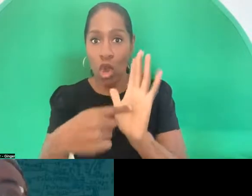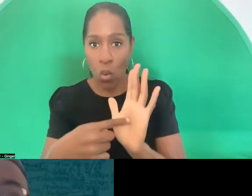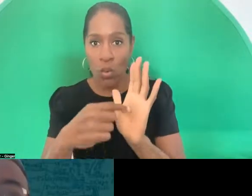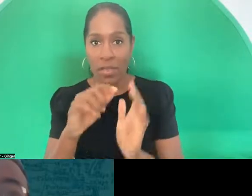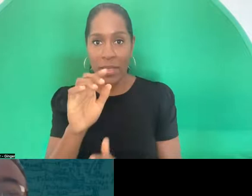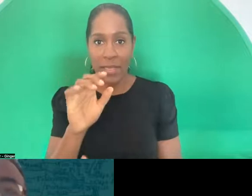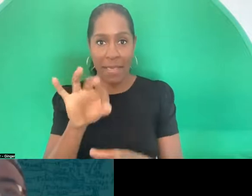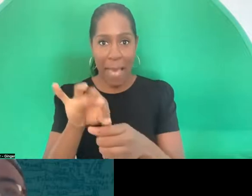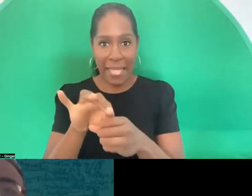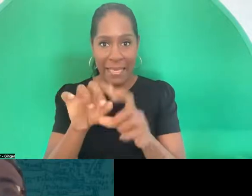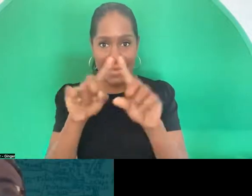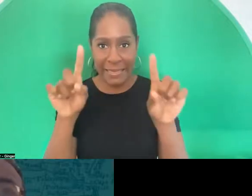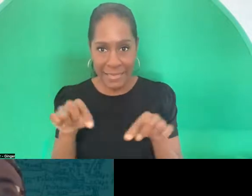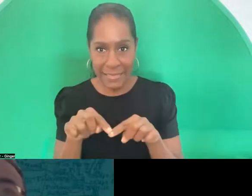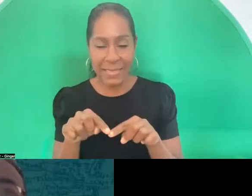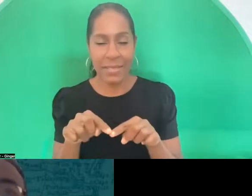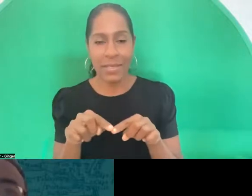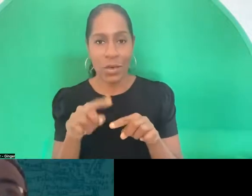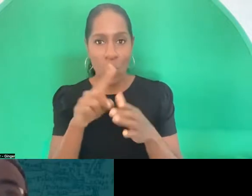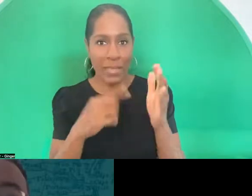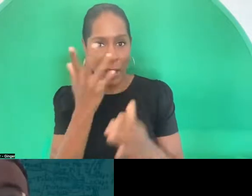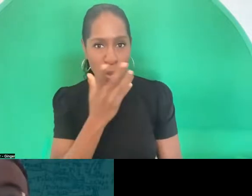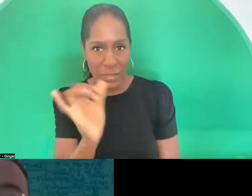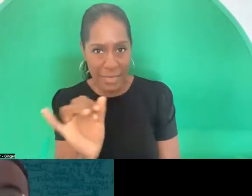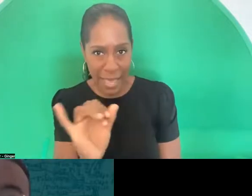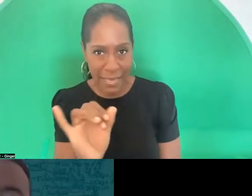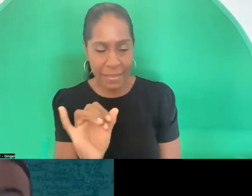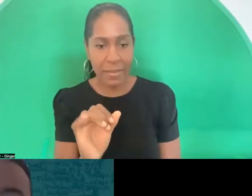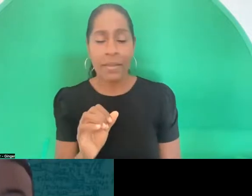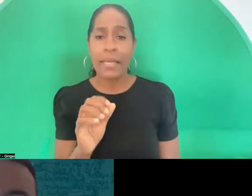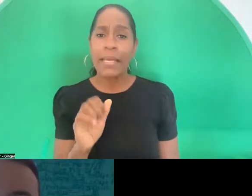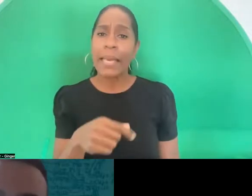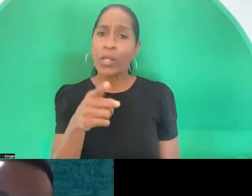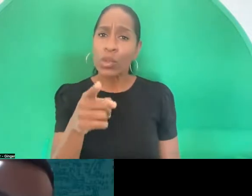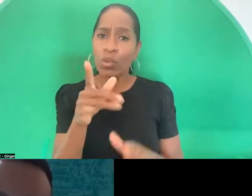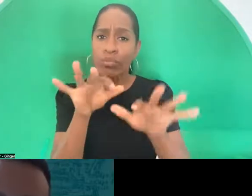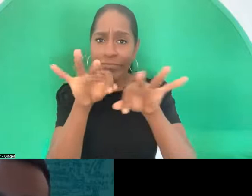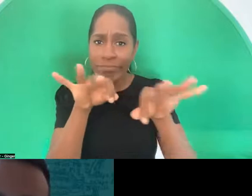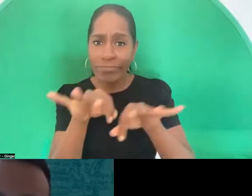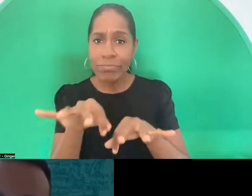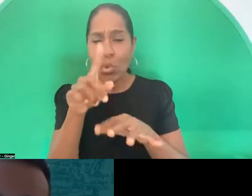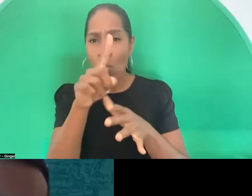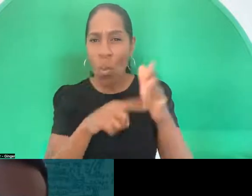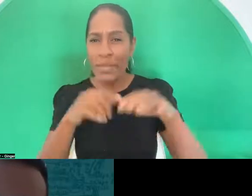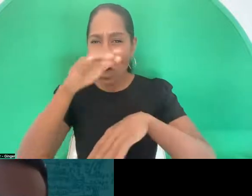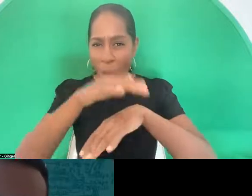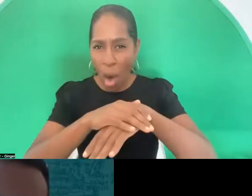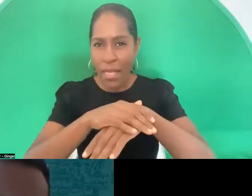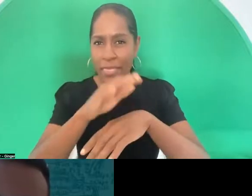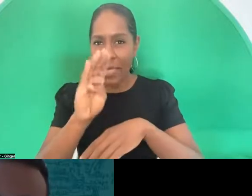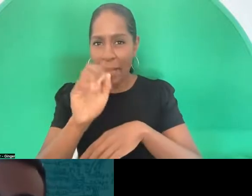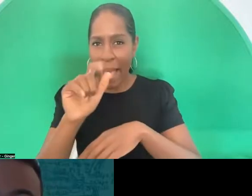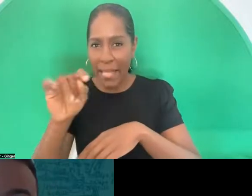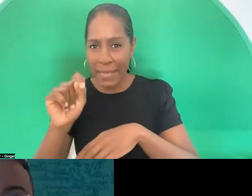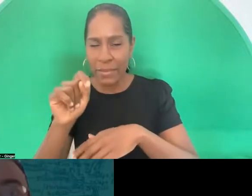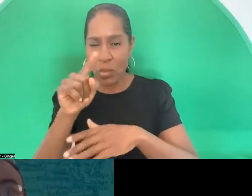una boleta y dio un ejemplo de boleta Pero puedes repasar que incluye